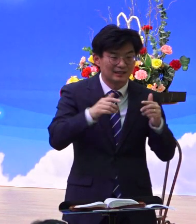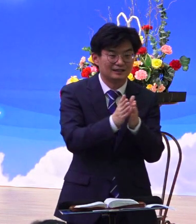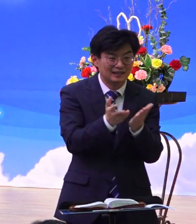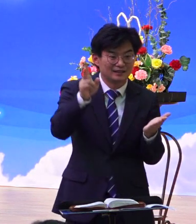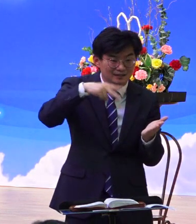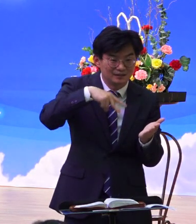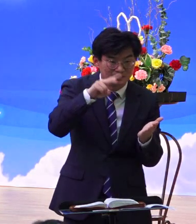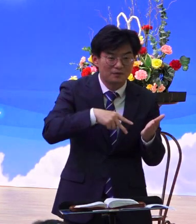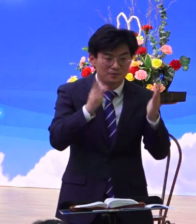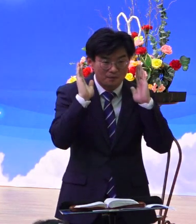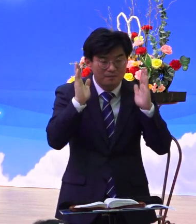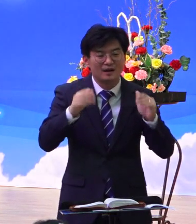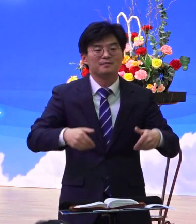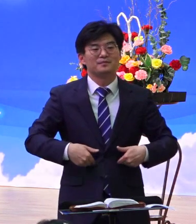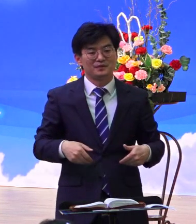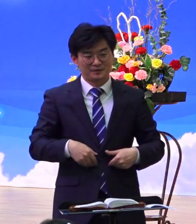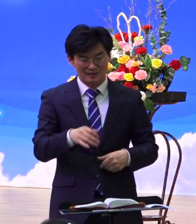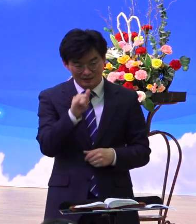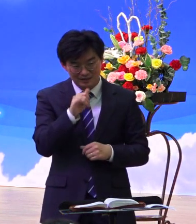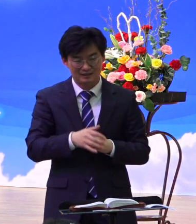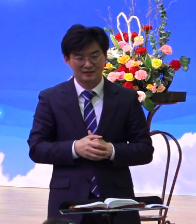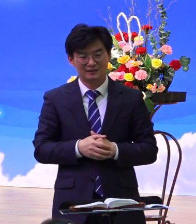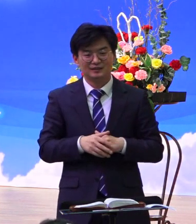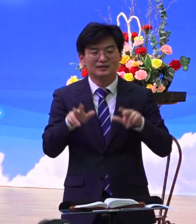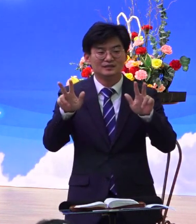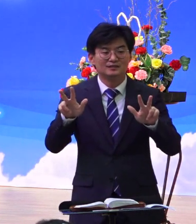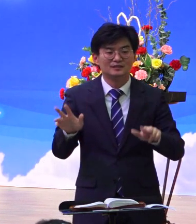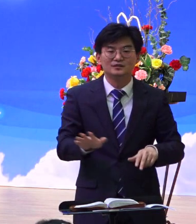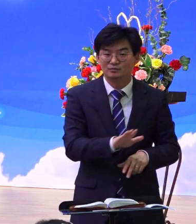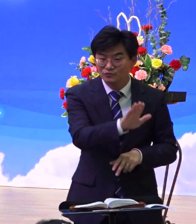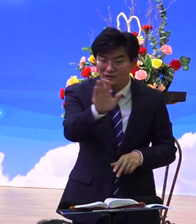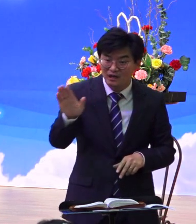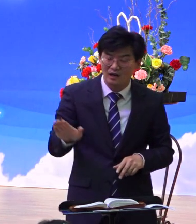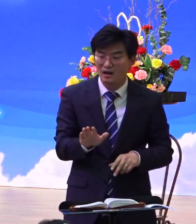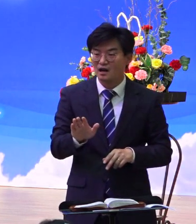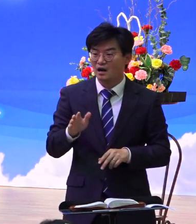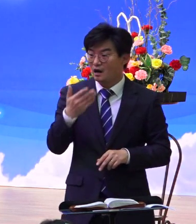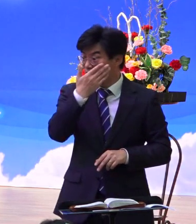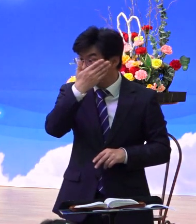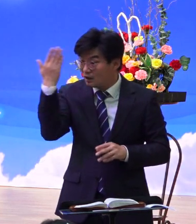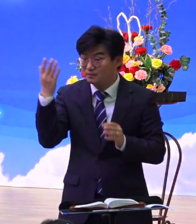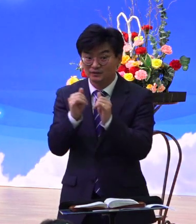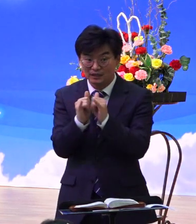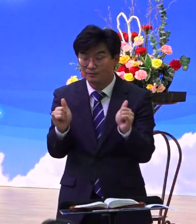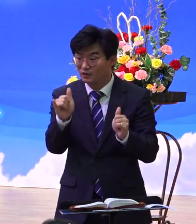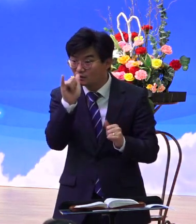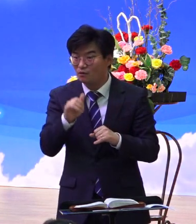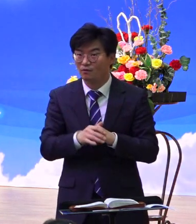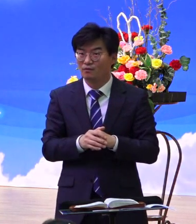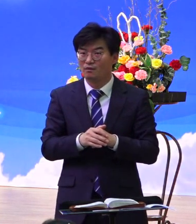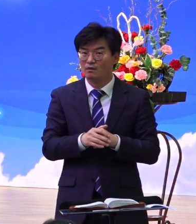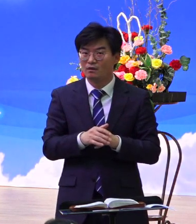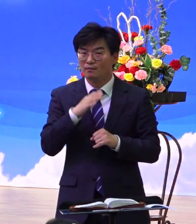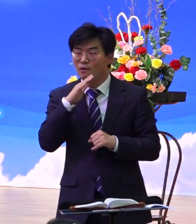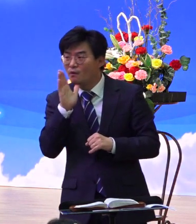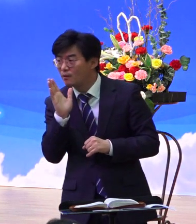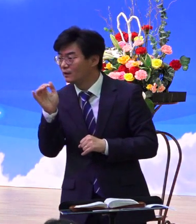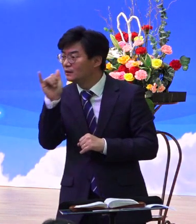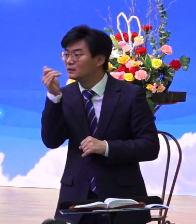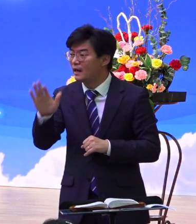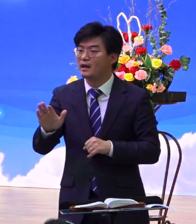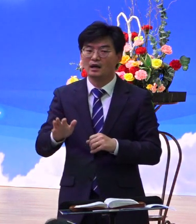주셨습니까? 지금 여러분, 우리 젊은 부모님들, 자녀들과 함께 성경을 읽고 계십니까?